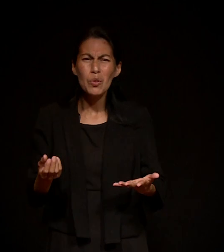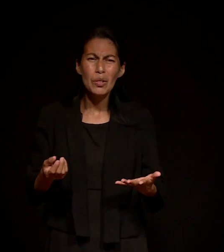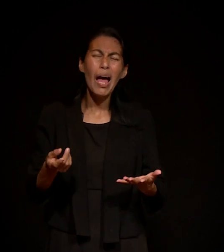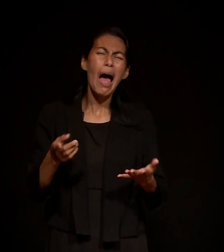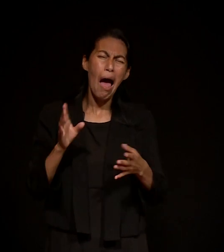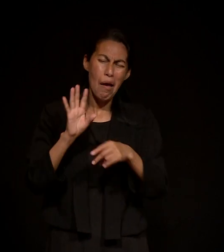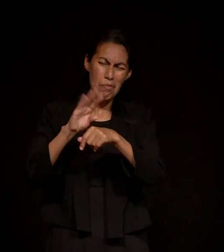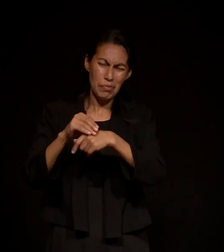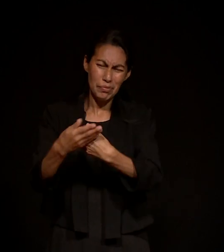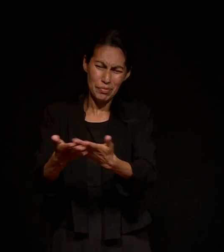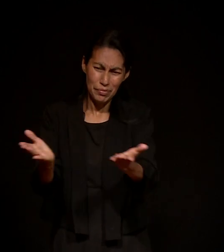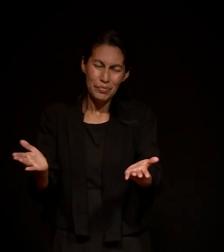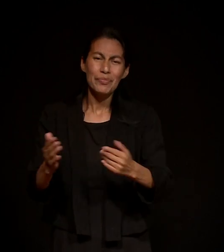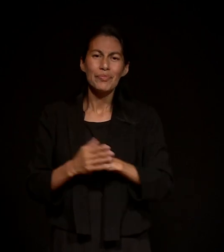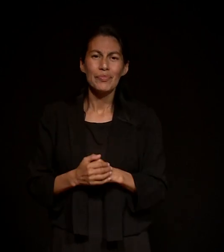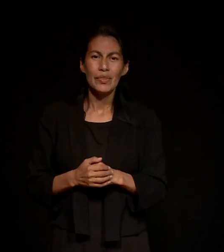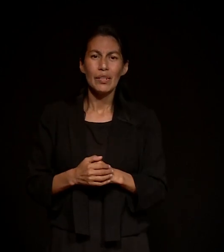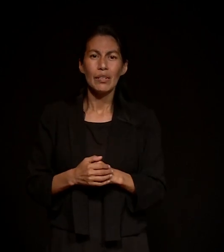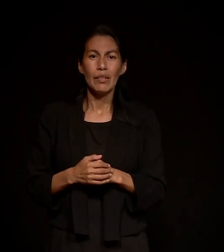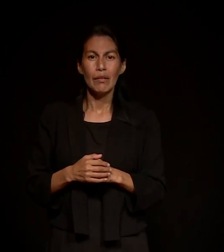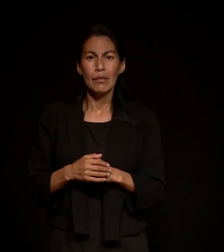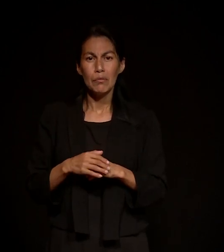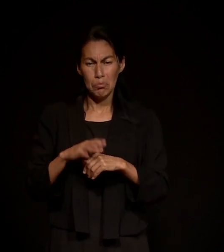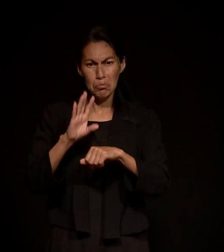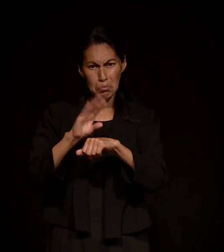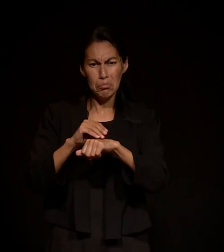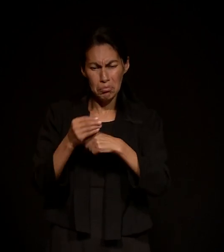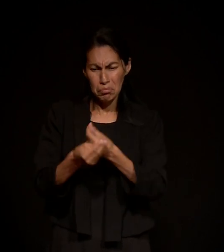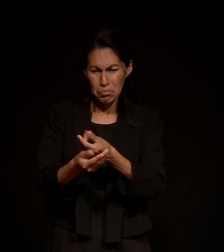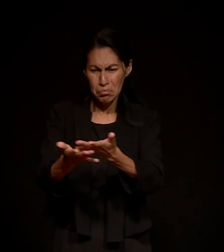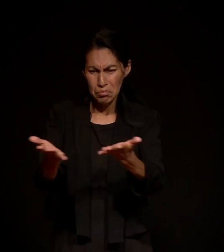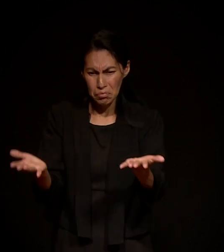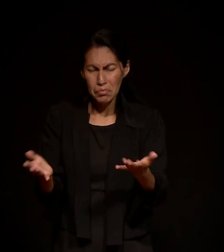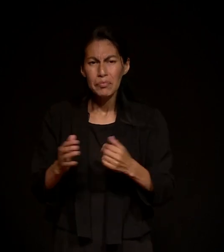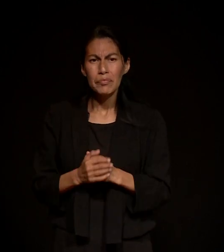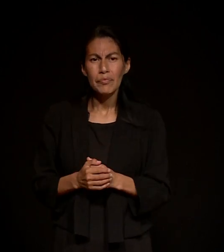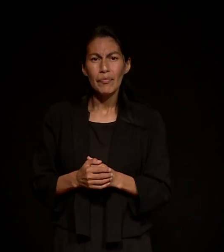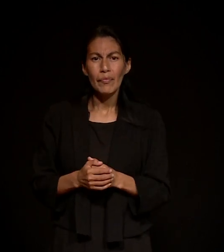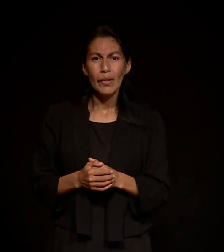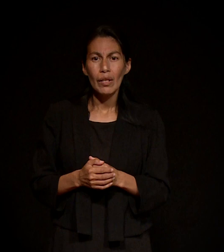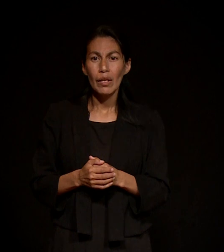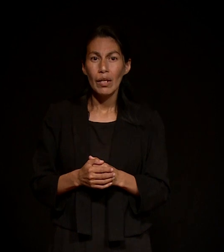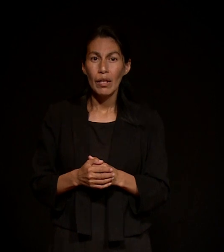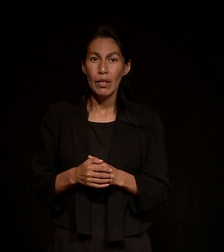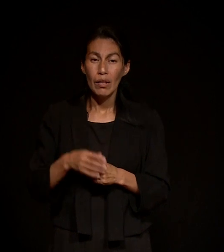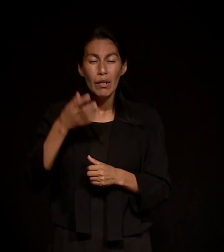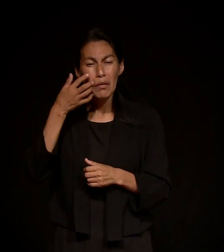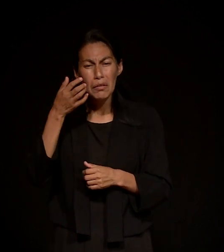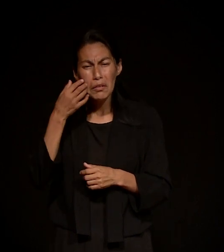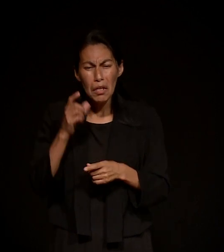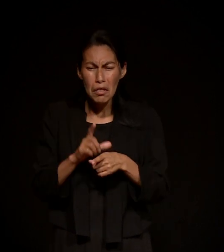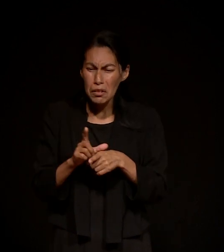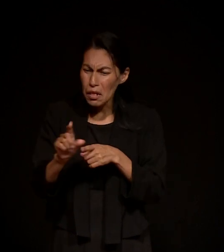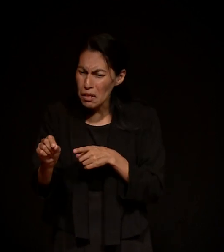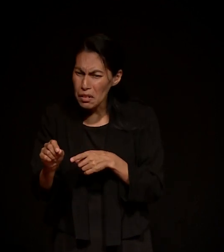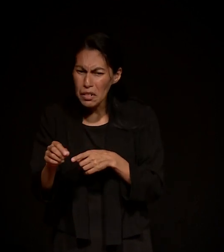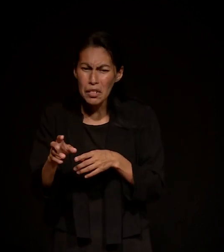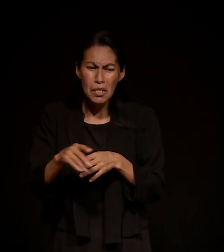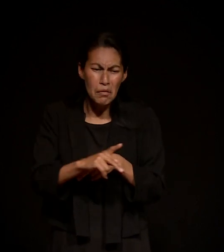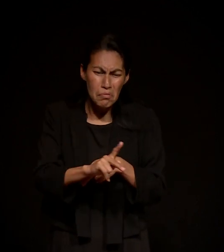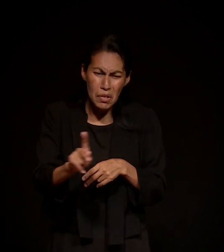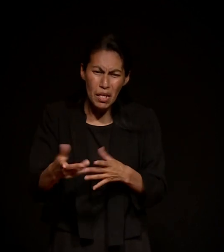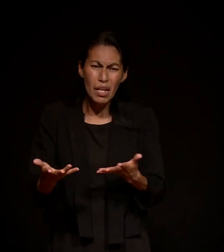bonitas, dijimos, ay, que dejarla salir. Entonces la empezamos a dejar que saliera. Y ella ya tenía